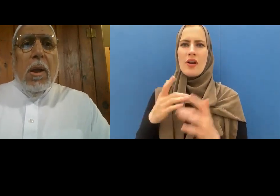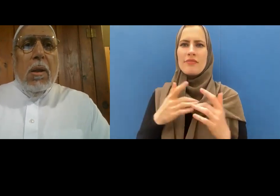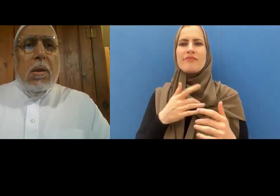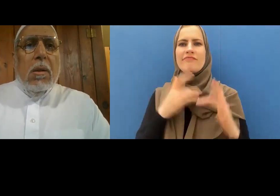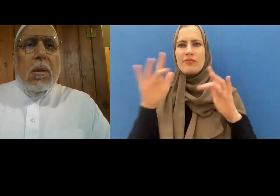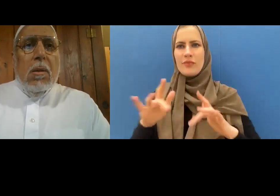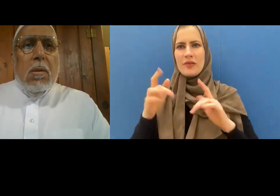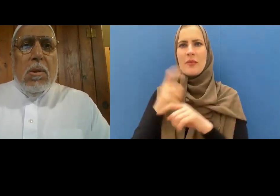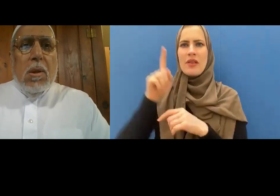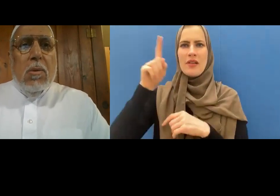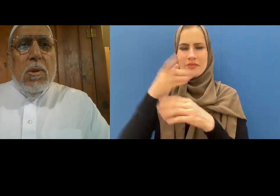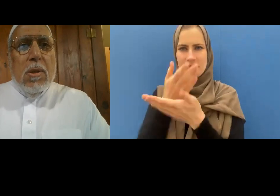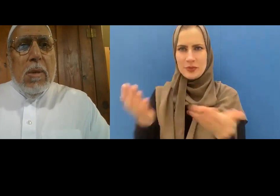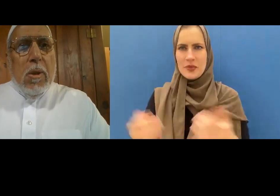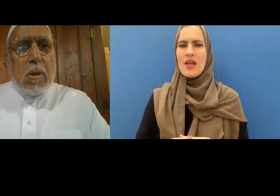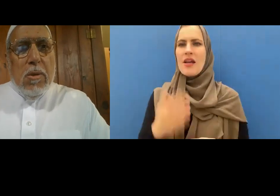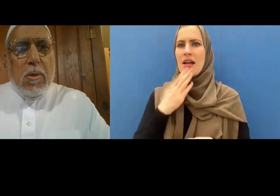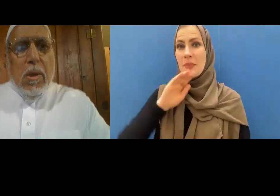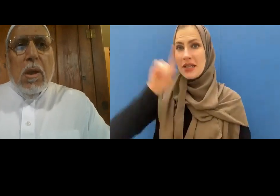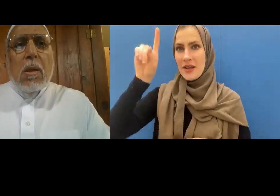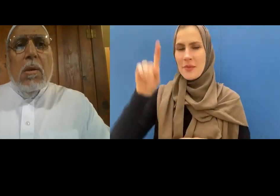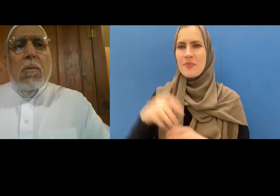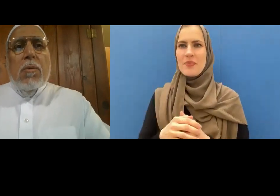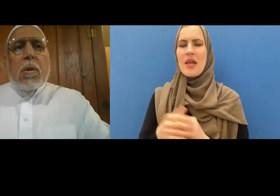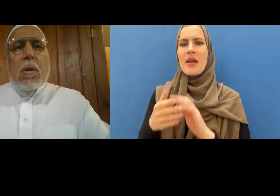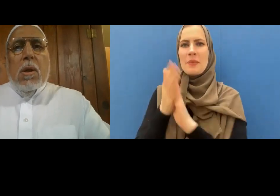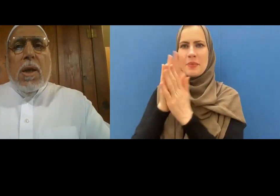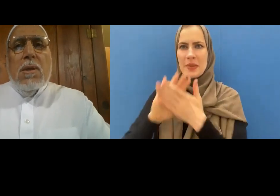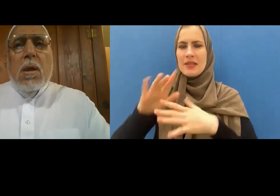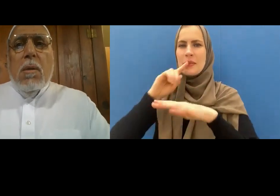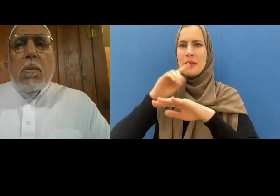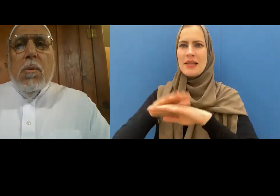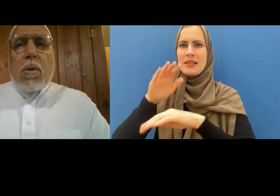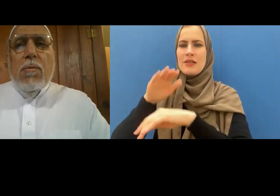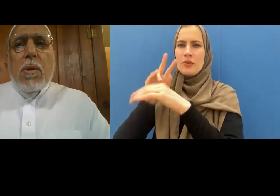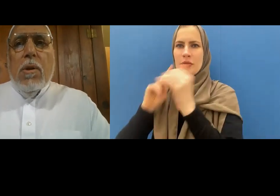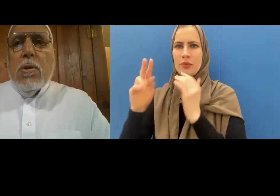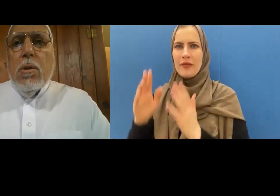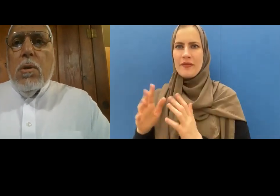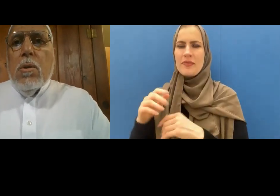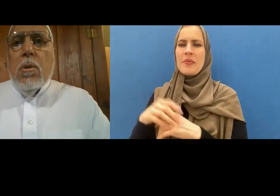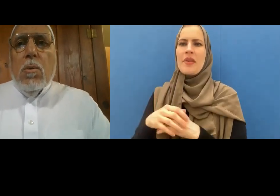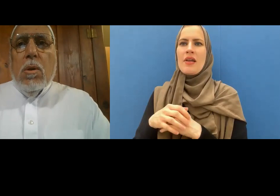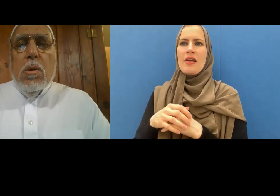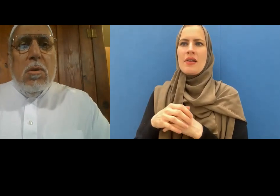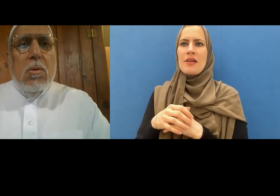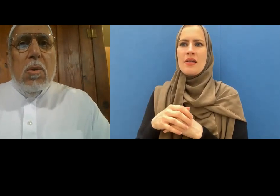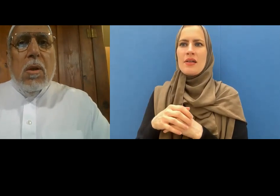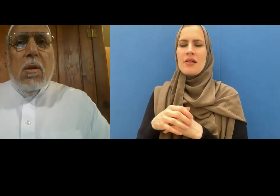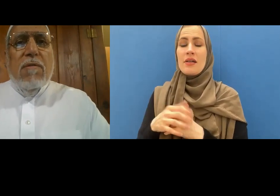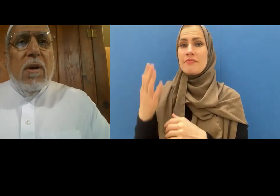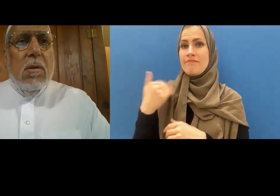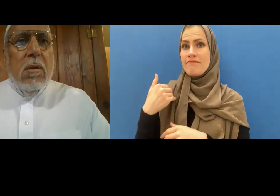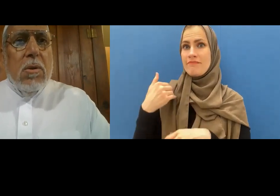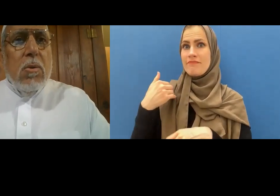الحمد لله والصلاة والسلام على رسول الله. Last time we finished with